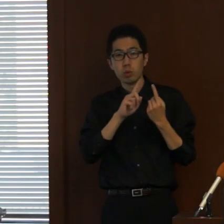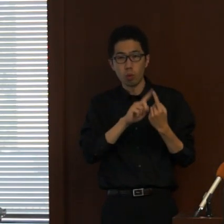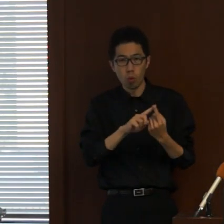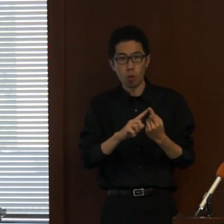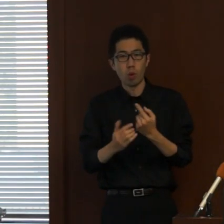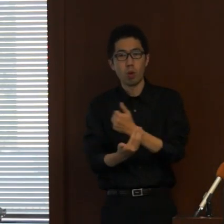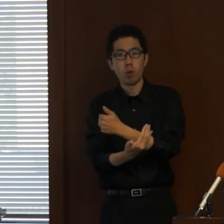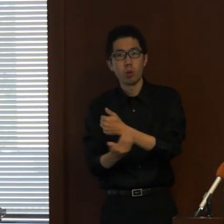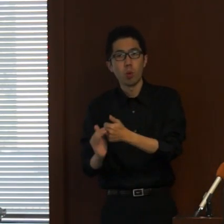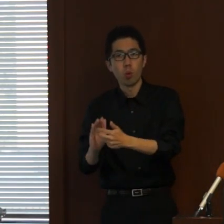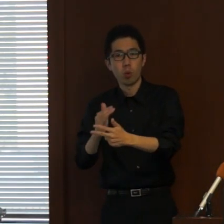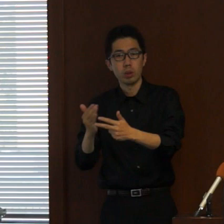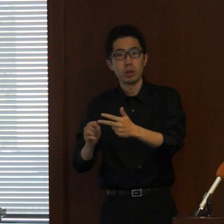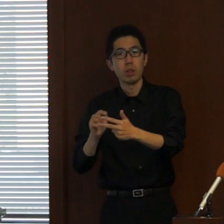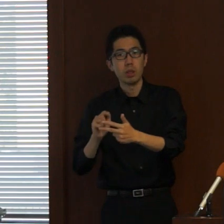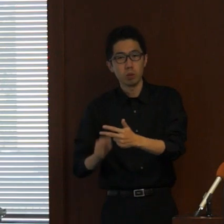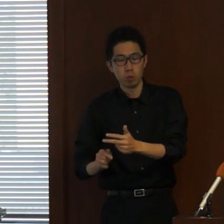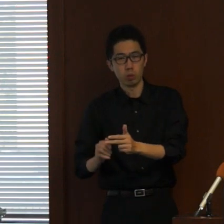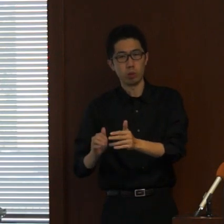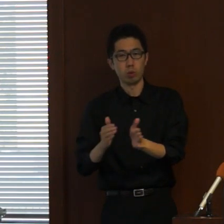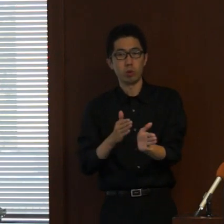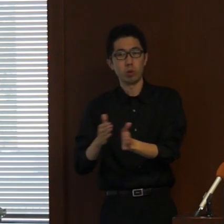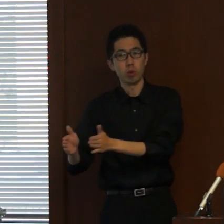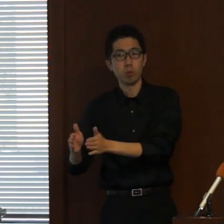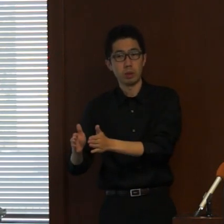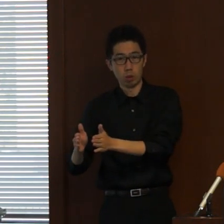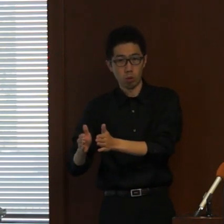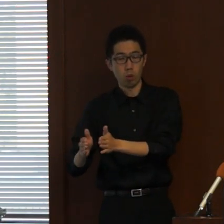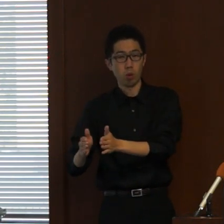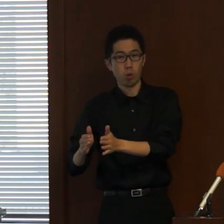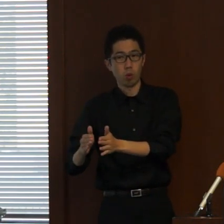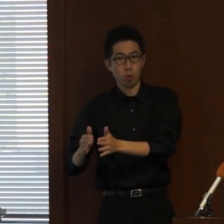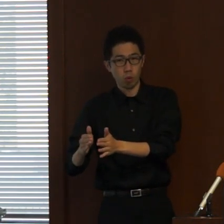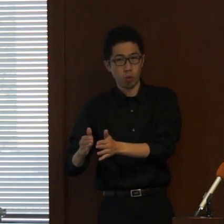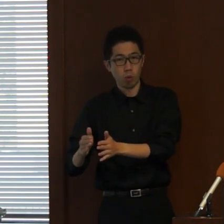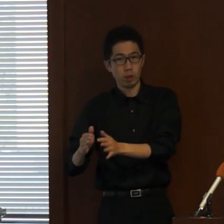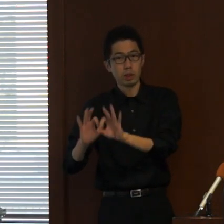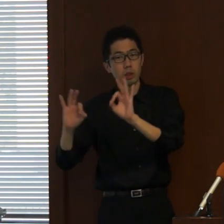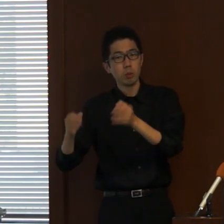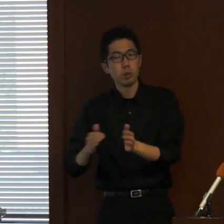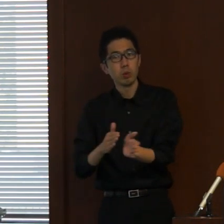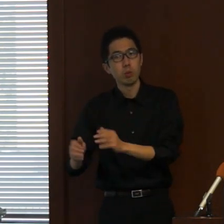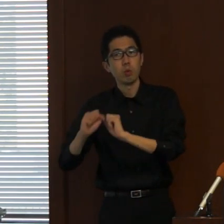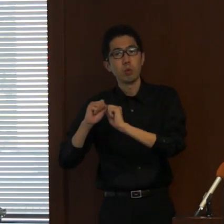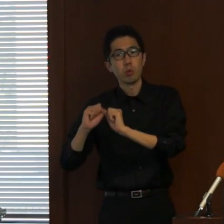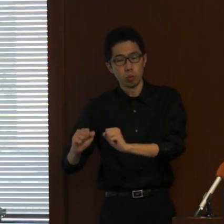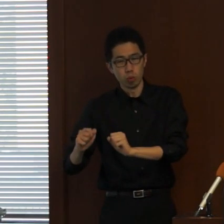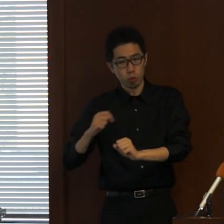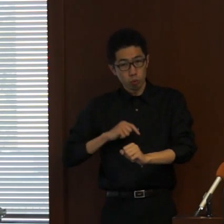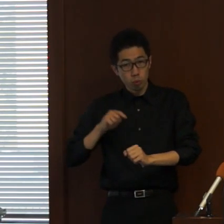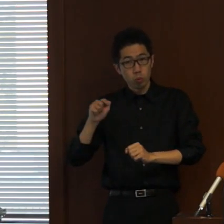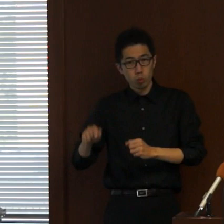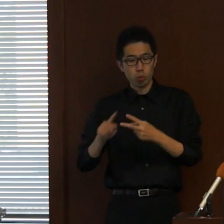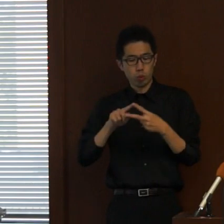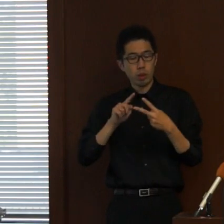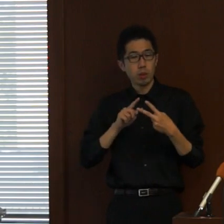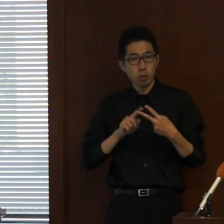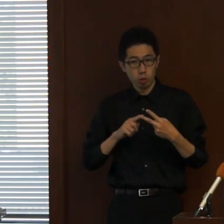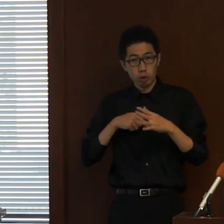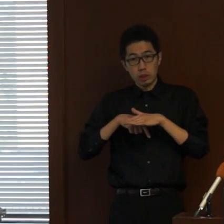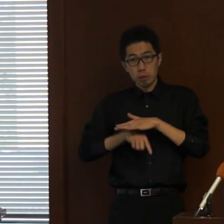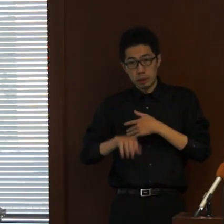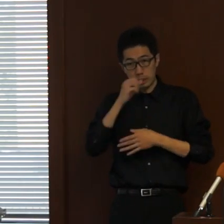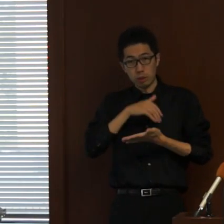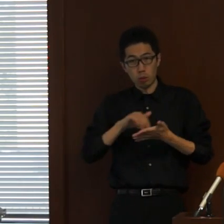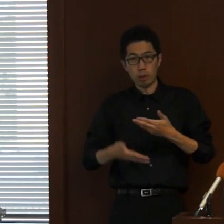の準備をしておくということが急務だろうということで、今回こちらの方で計上させてい